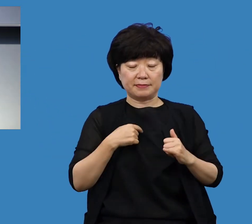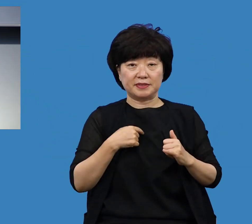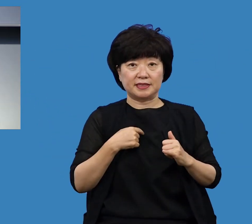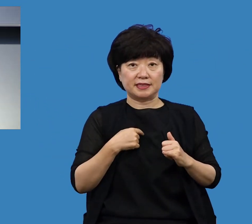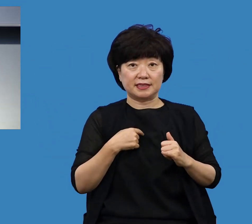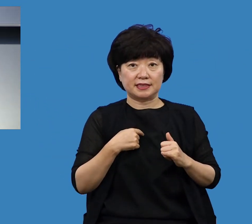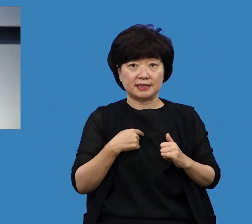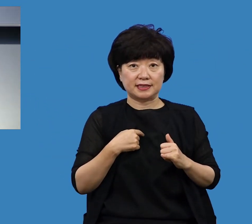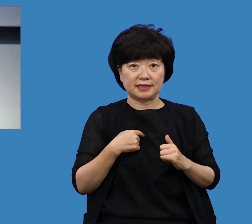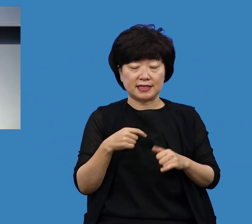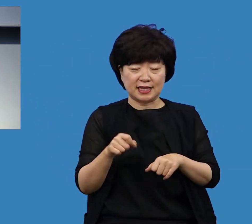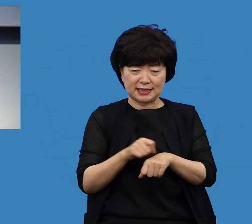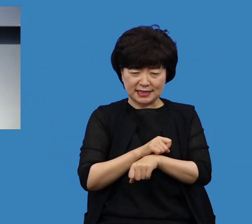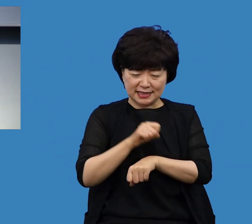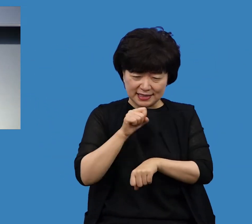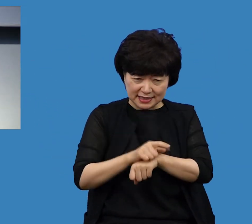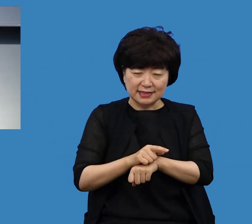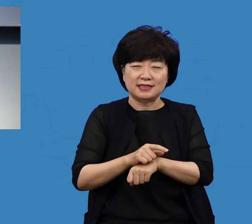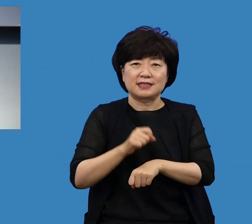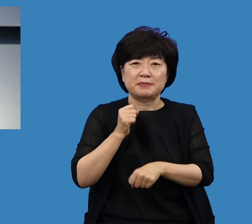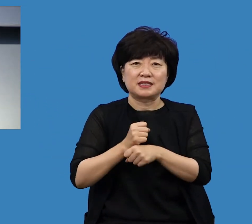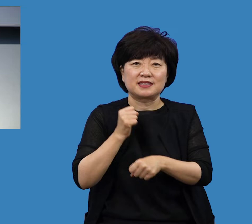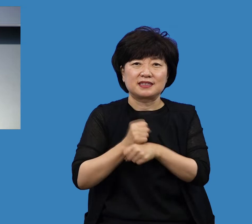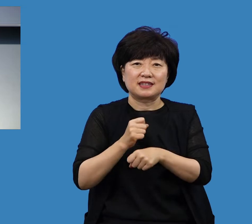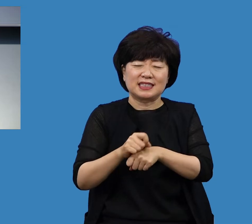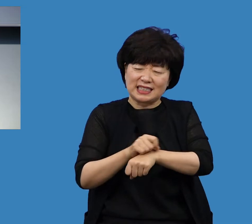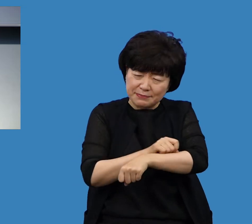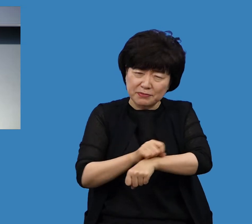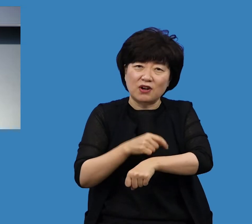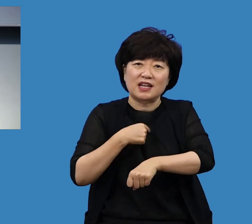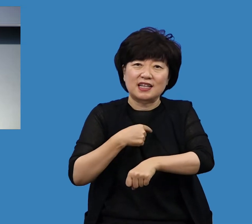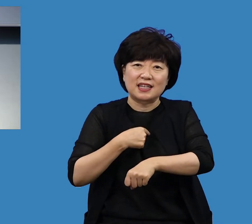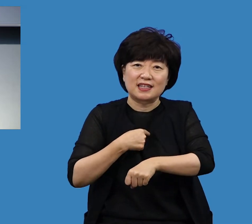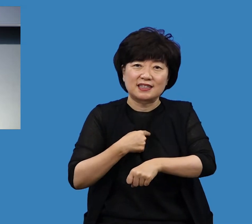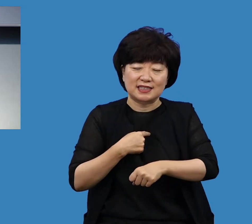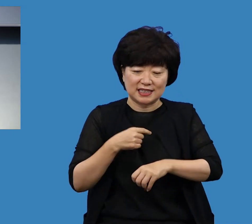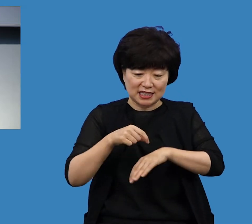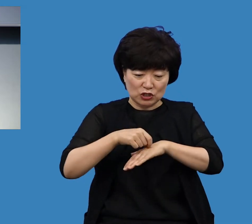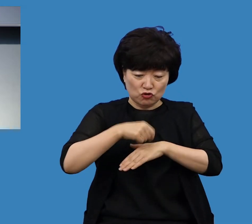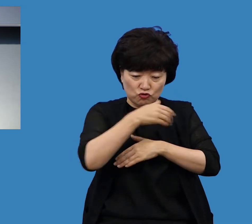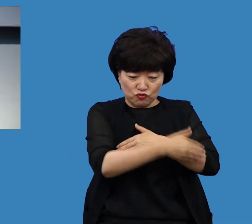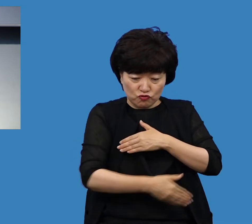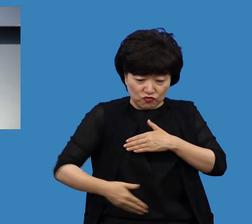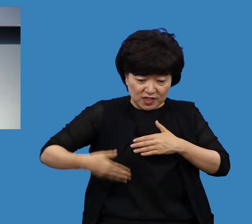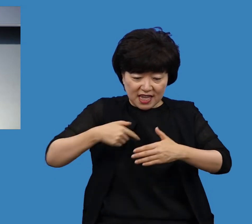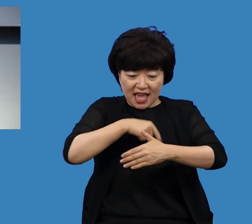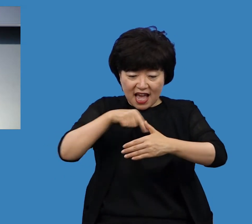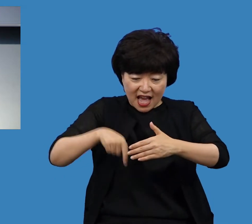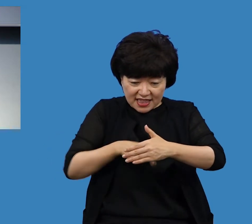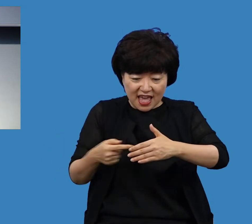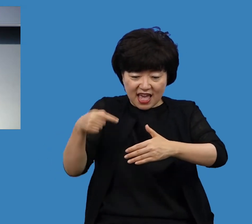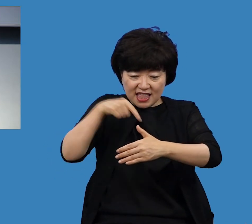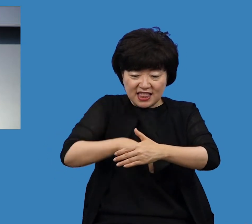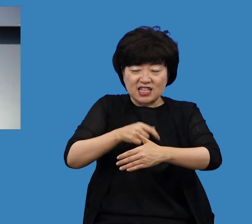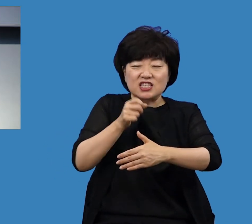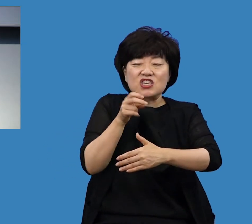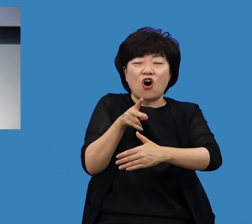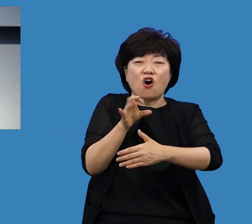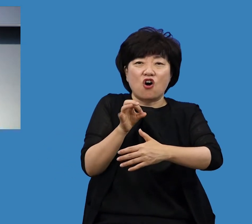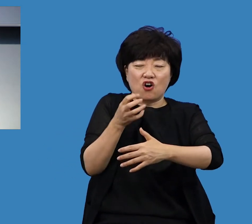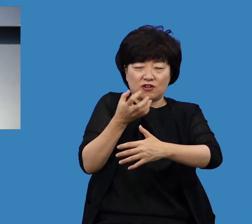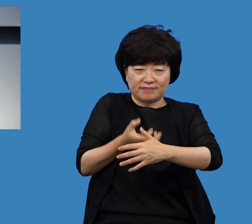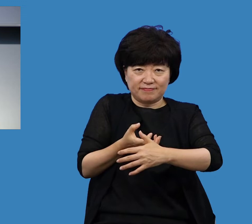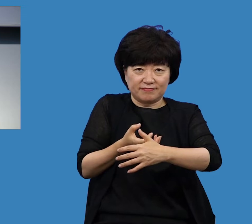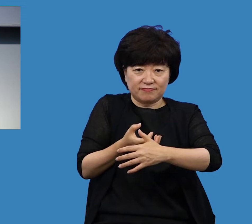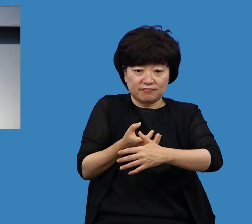존재냐면 굉장히 독특하게 지음을 받았는데 육체 안에 거하는 영으로 지음을 받았어요. 그렇죠? 하나님께서 우리를 만드실 때